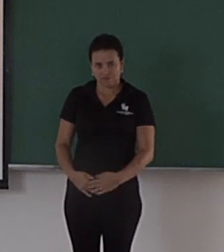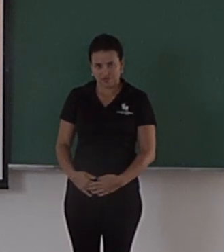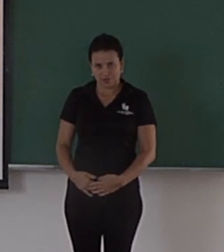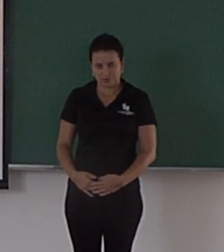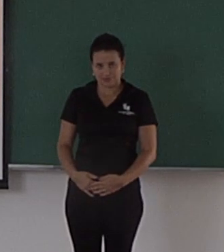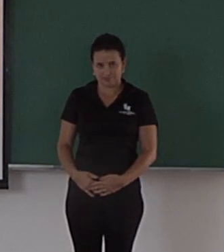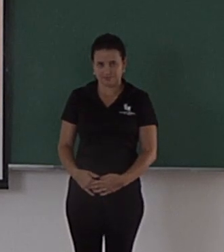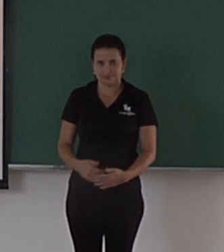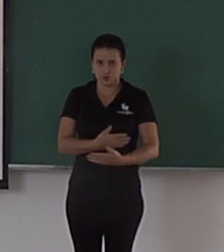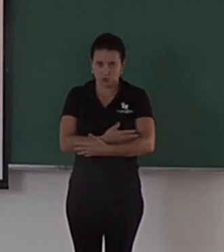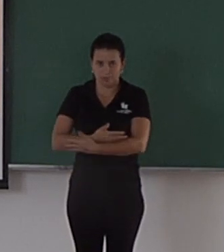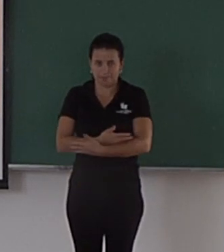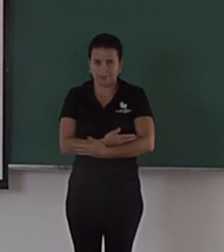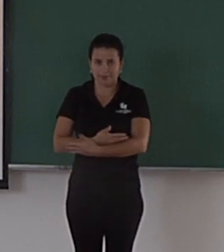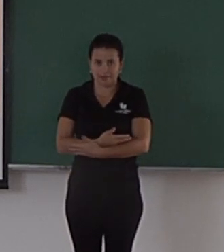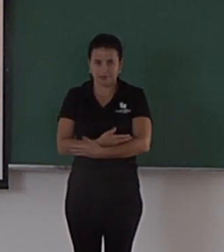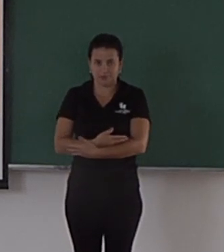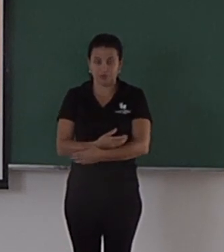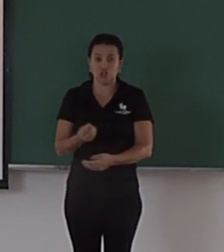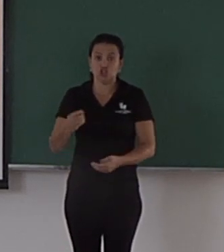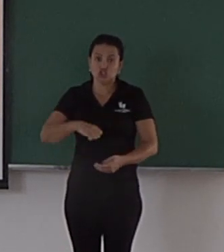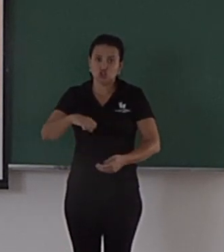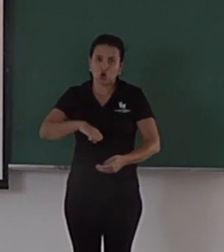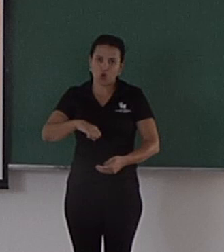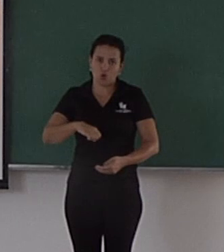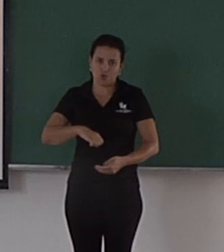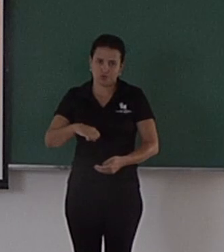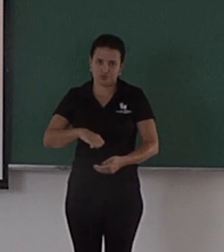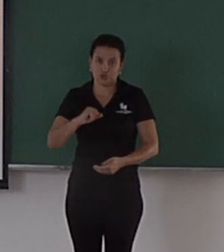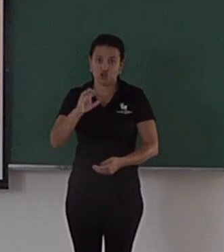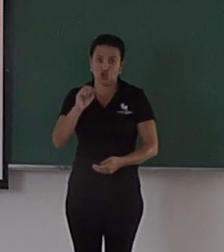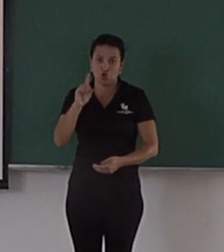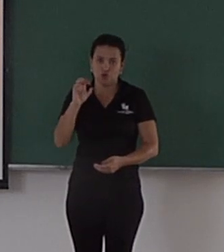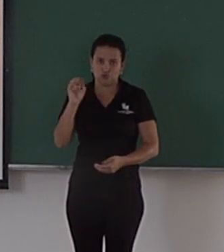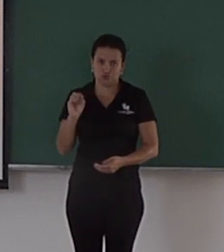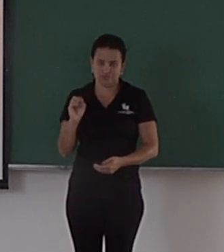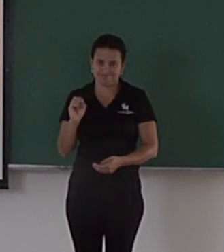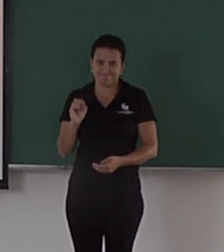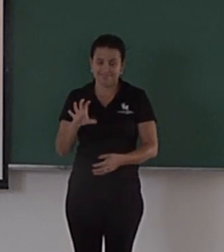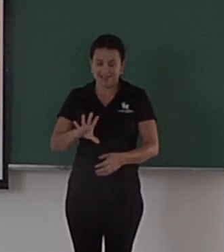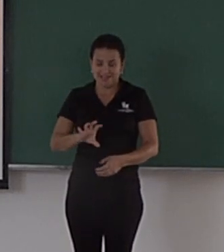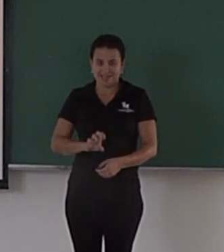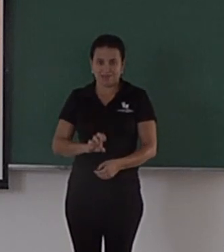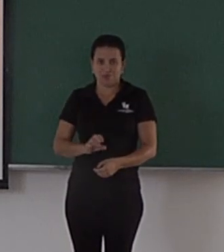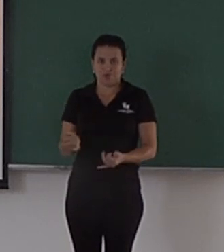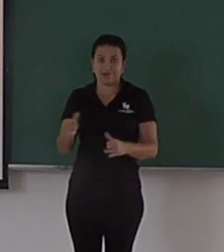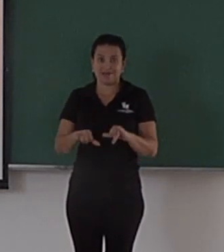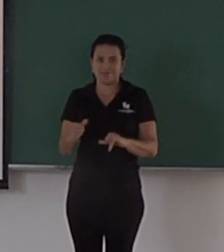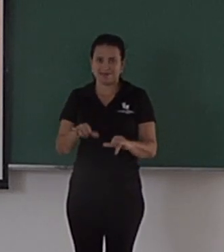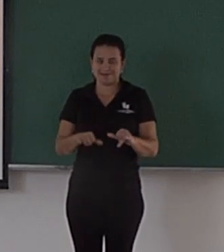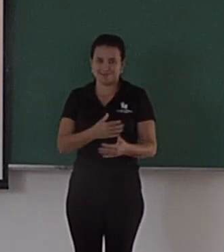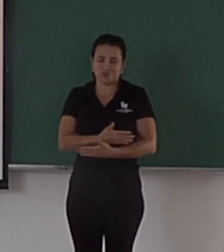criança e embeberam com muito volume de álcool, de iodo. Então, causou uma queimadura química nessa criança,